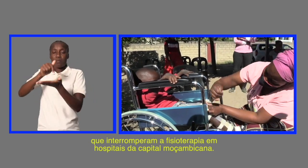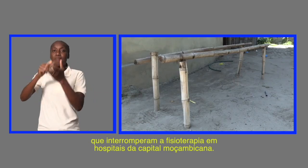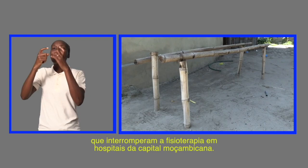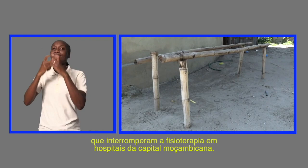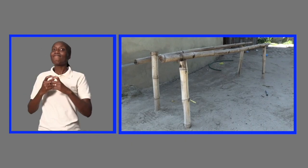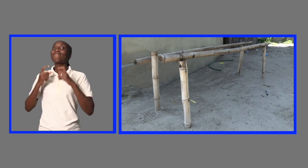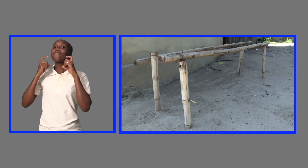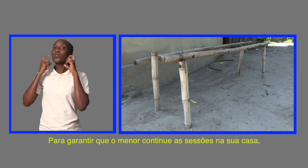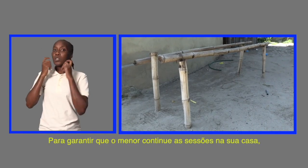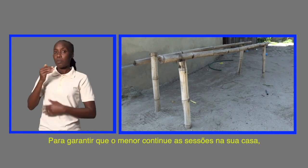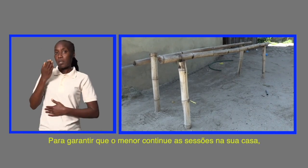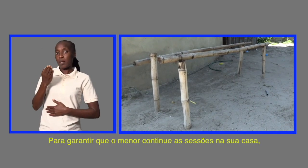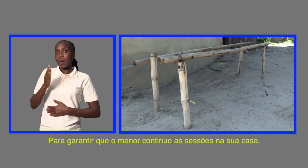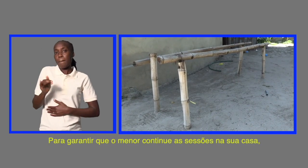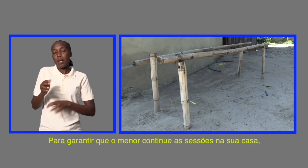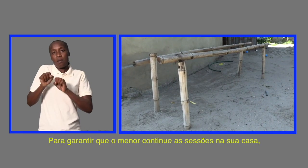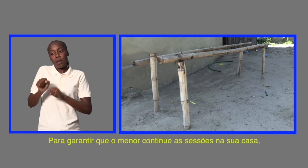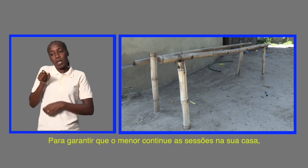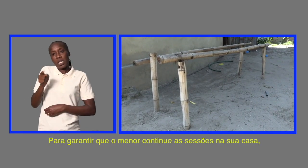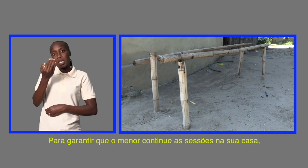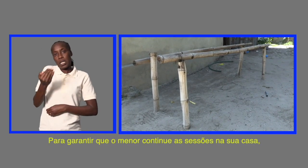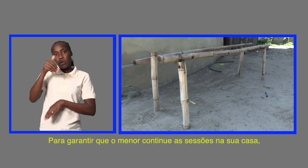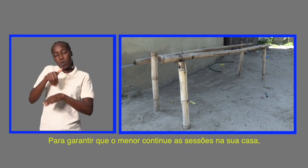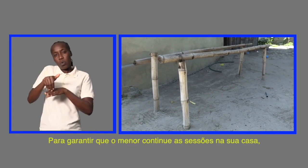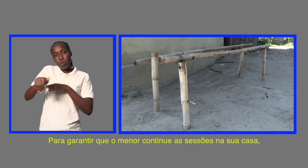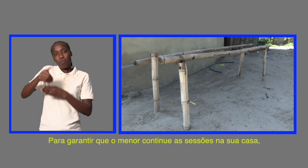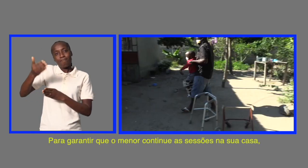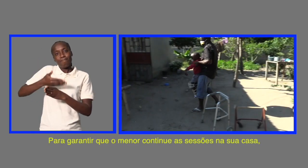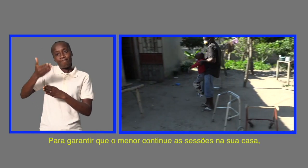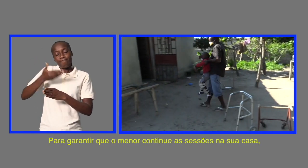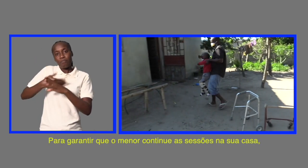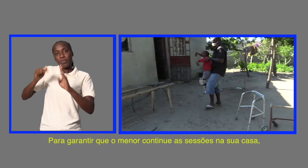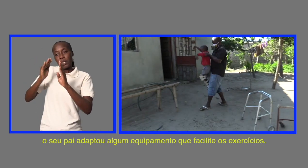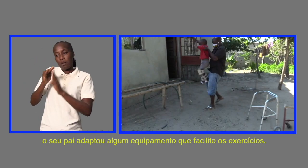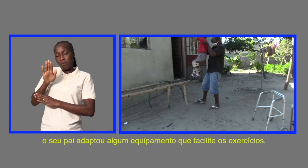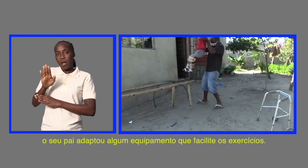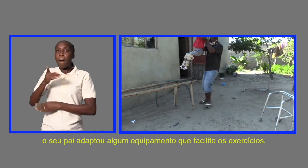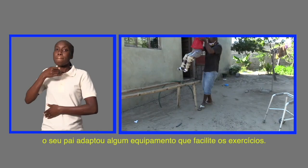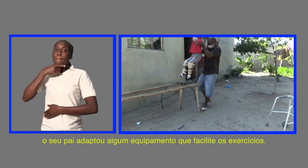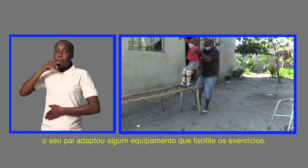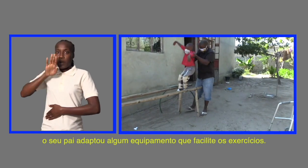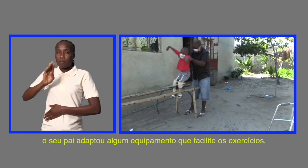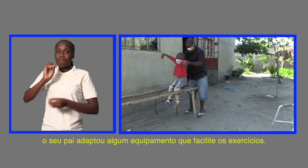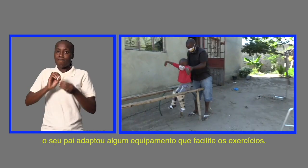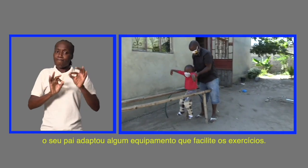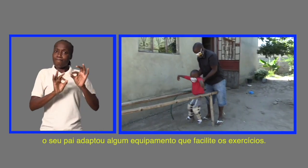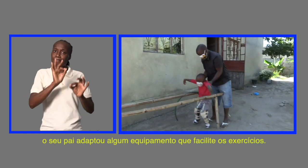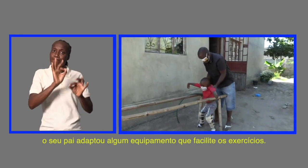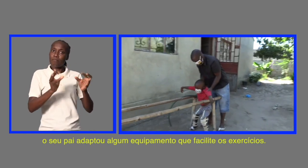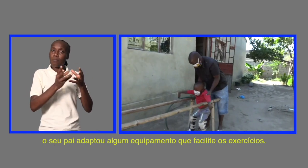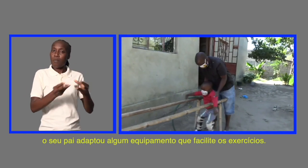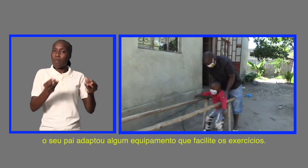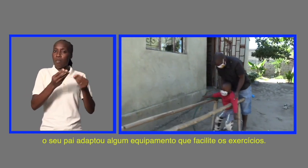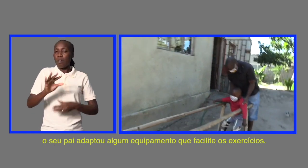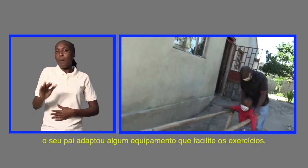moçambicana Para garantir que o menor continue as sessões na sua casa o seu pai adaptou algum